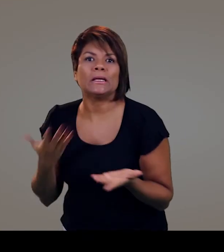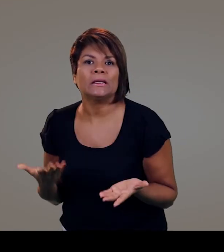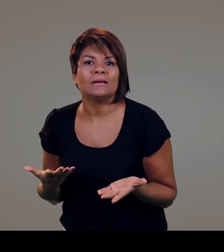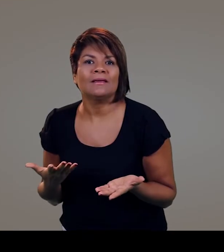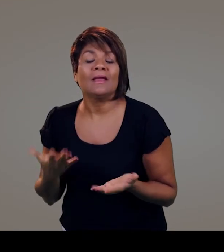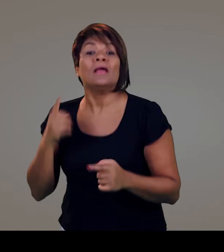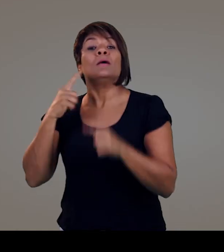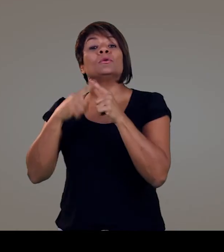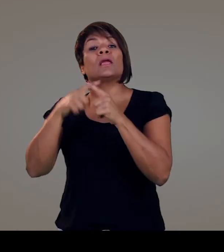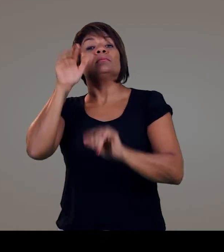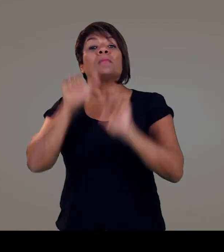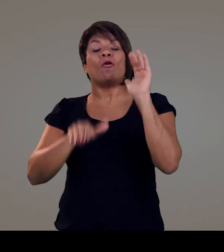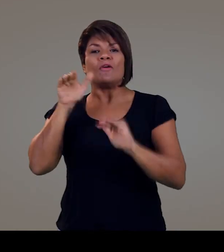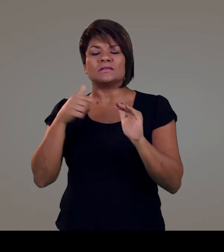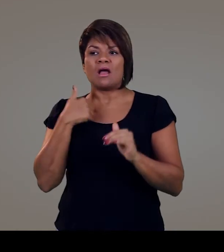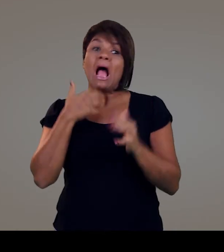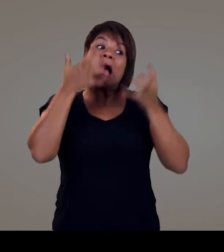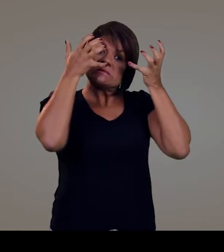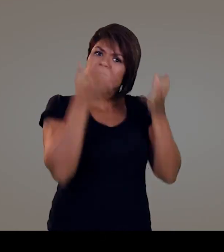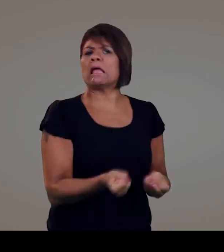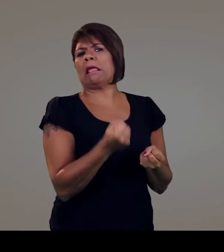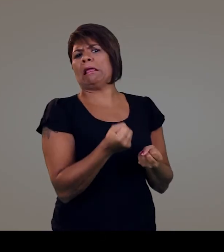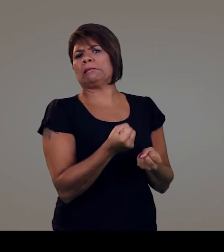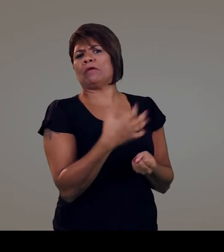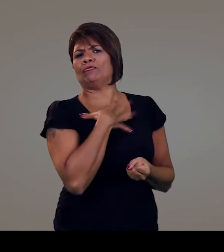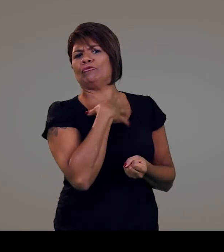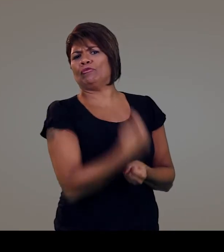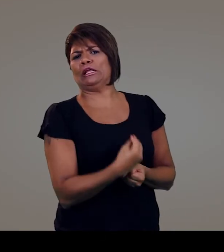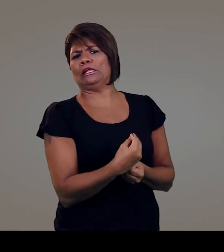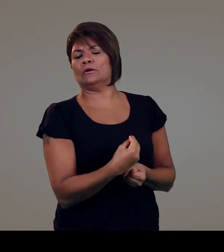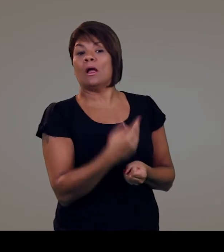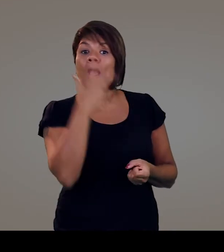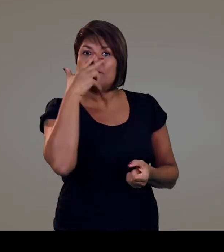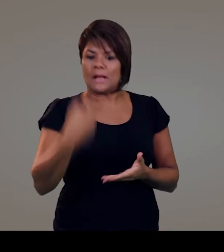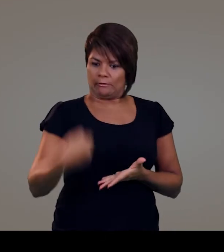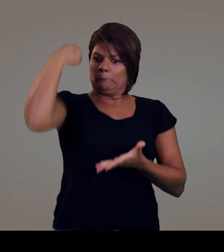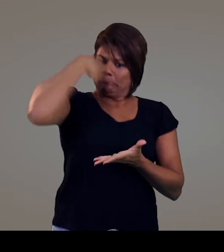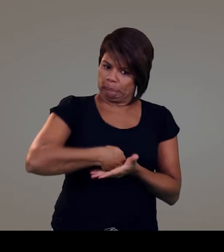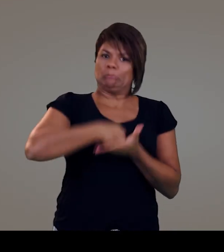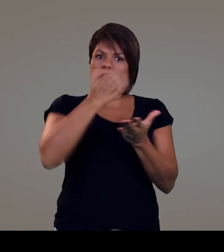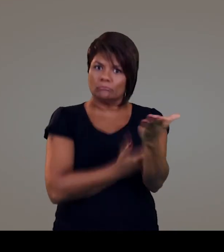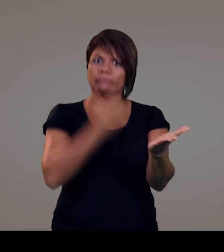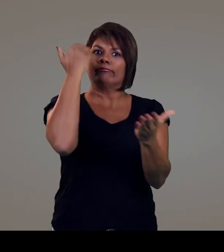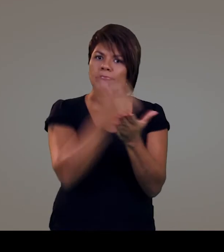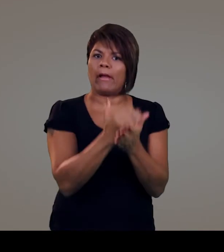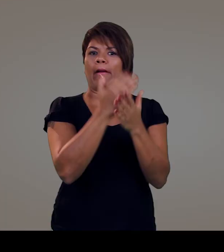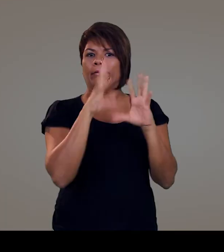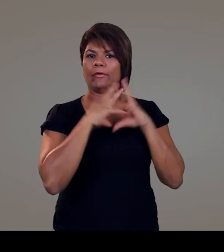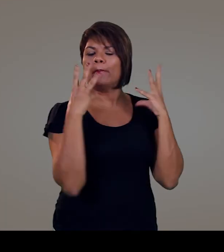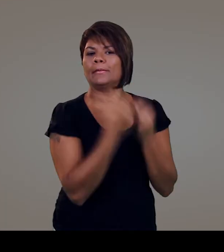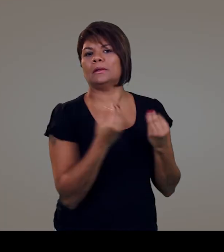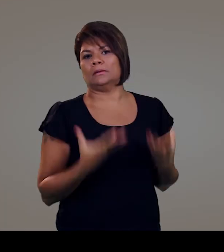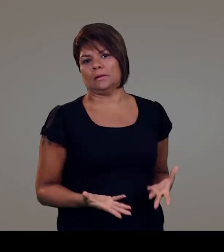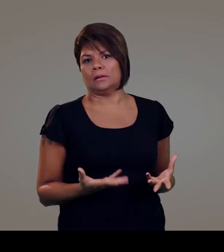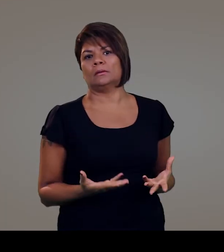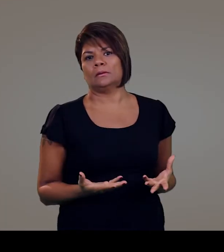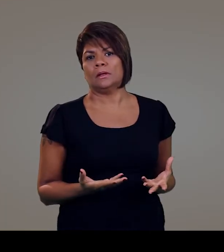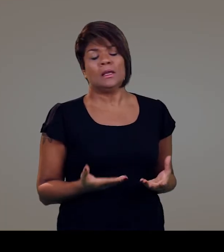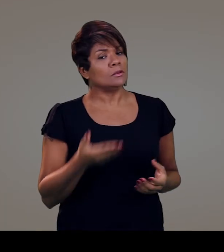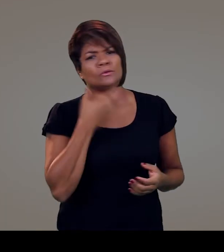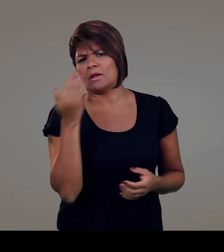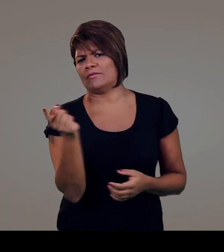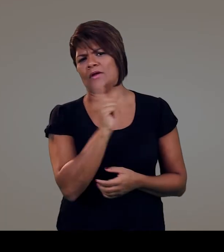que talvez falar aceite seu filho seja mais uma imposição que possa não facilitar também a